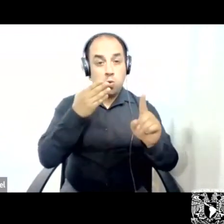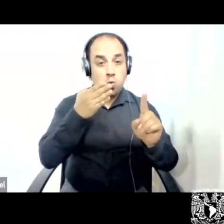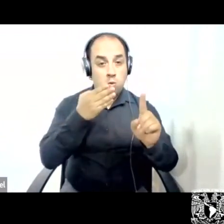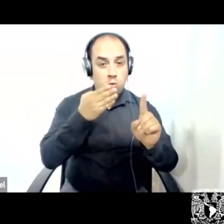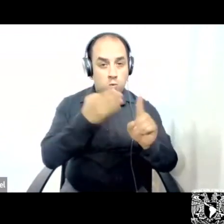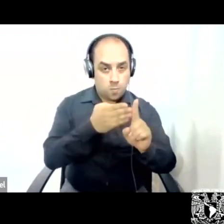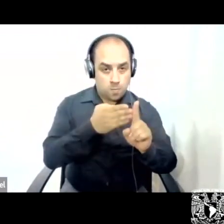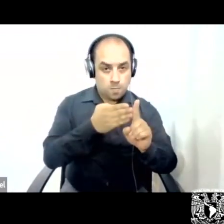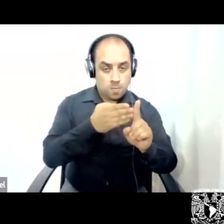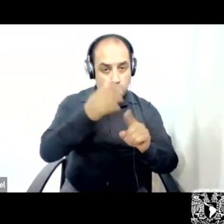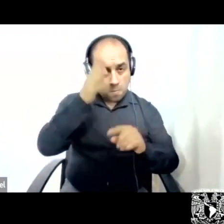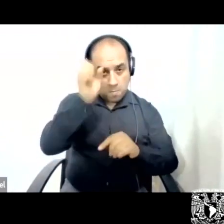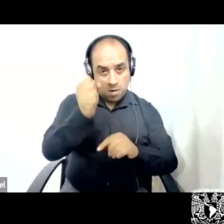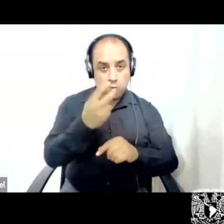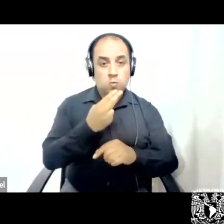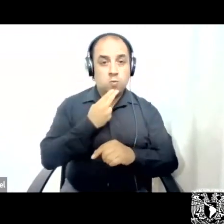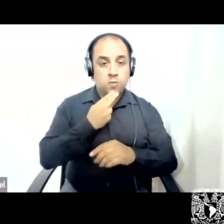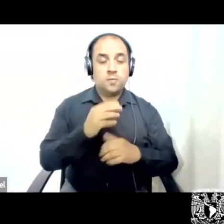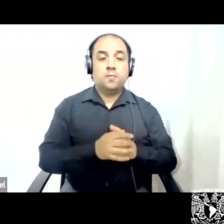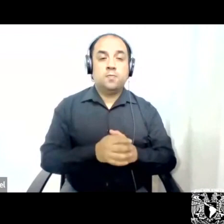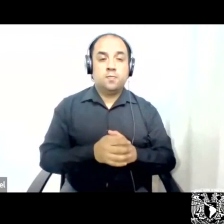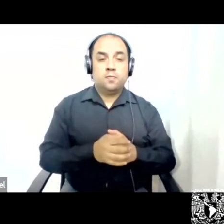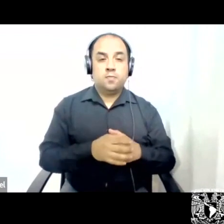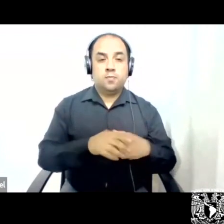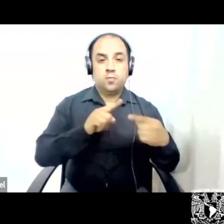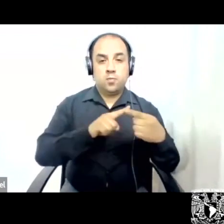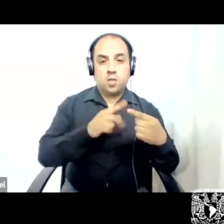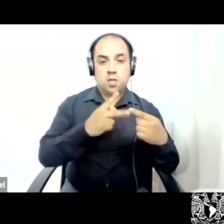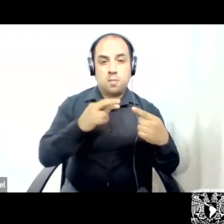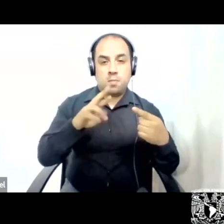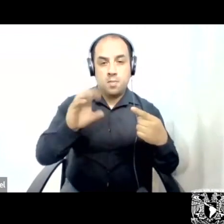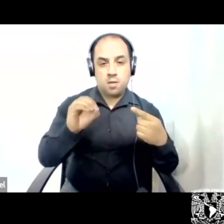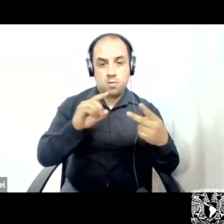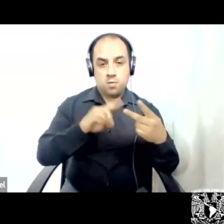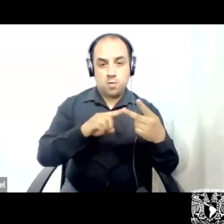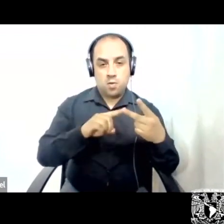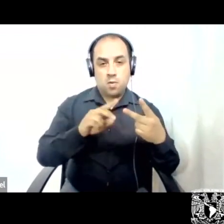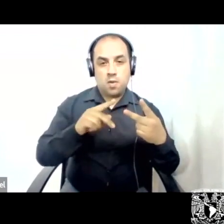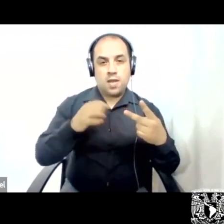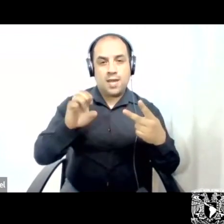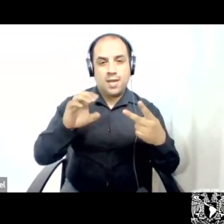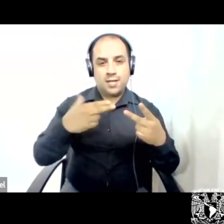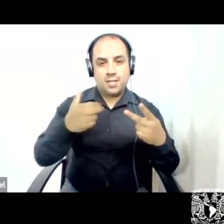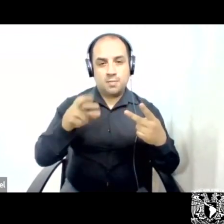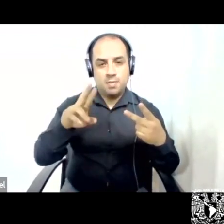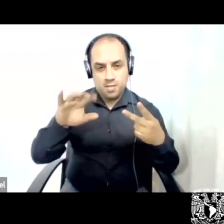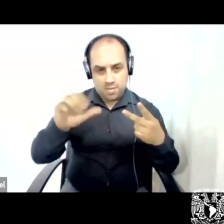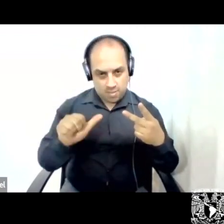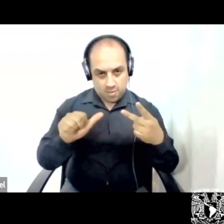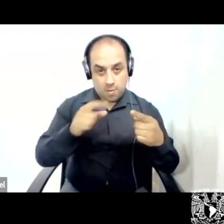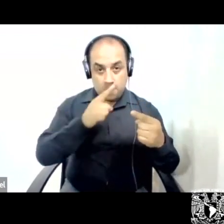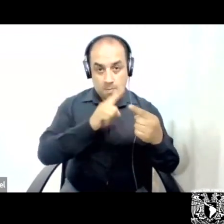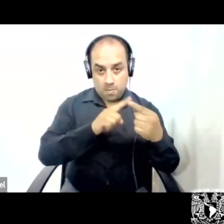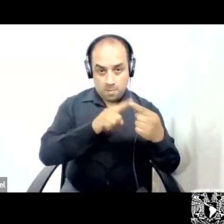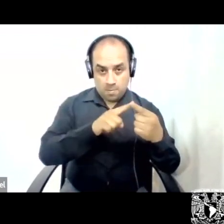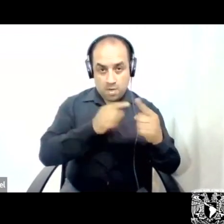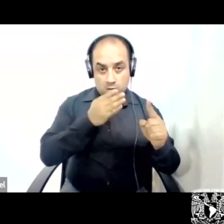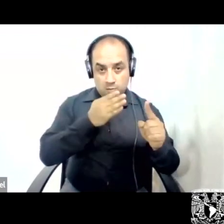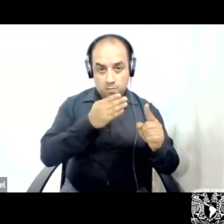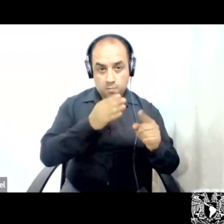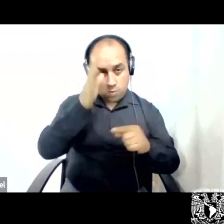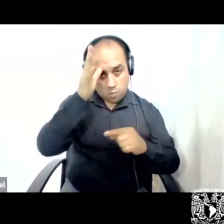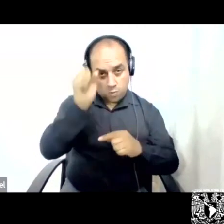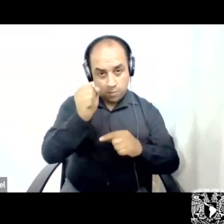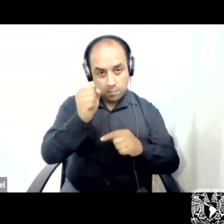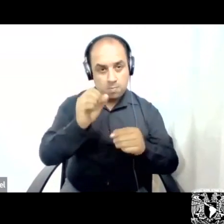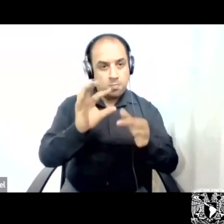de Primo Levi, y el otro es de blanquitud, de Bolívar Echeverría. El primero me va a servir para